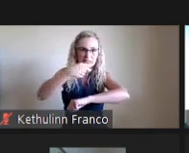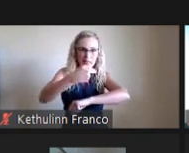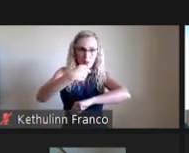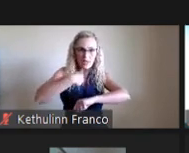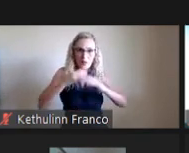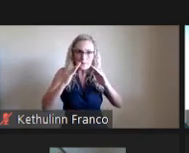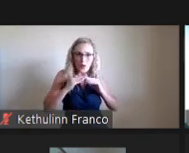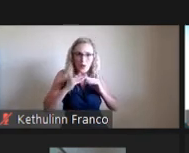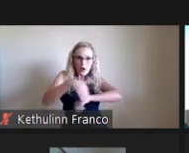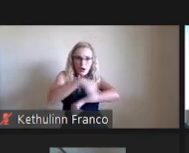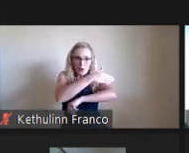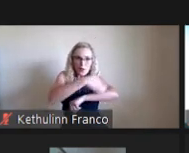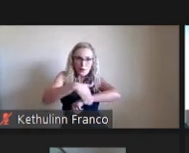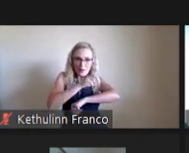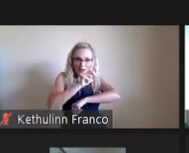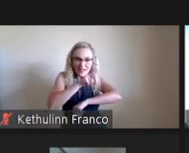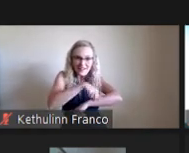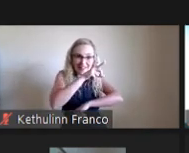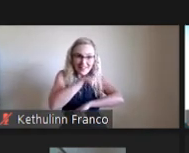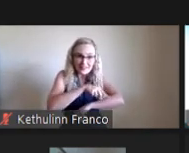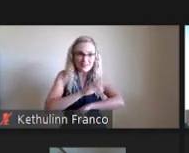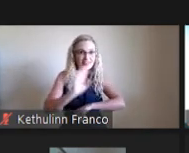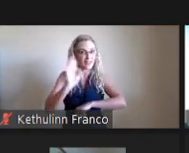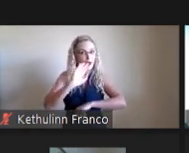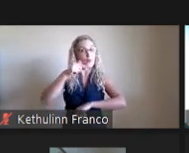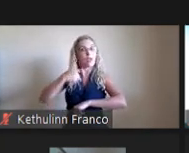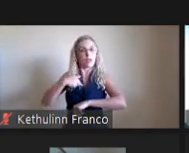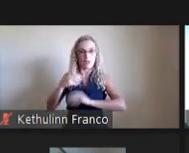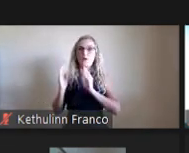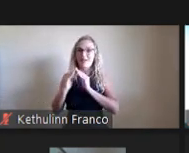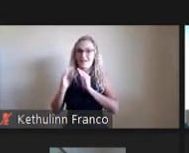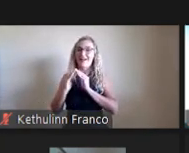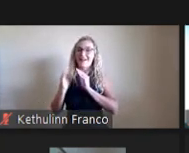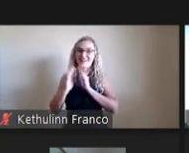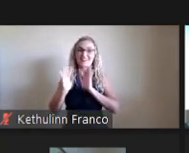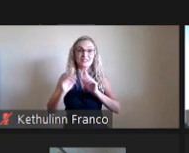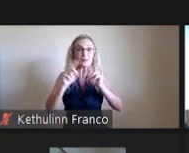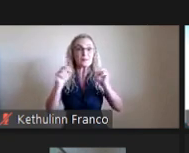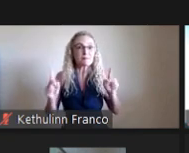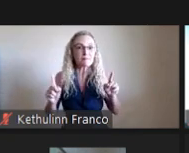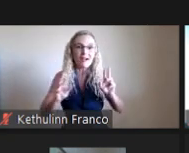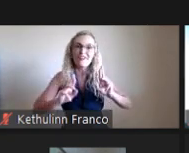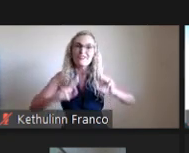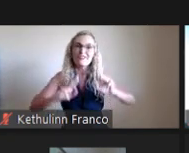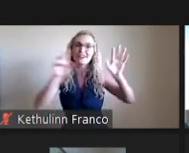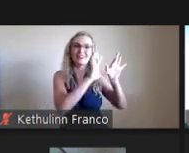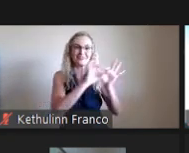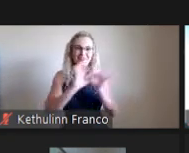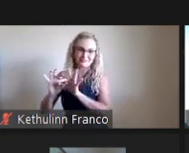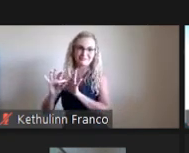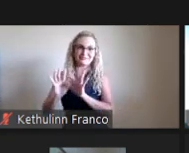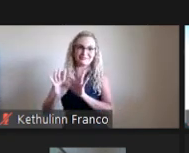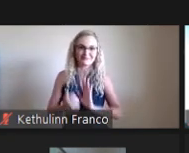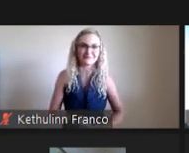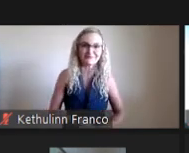Sim, que legal. É. A Vânia fala, com certeza acompanhei um aluno de curso superior e a princípio quando